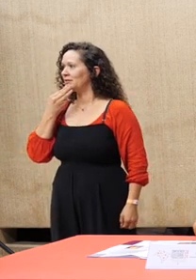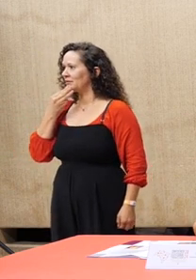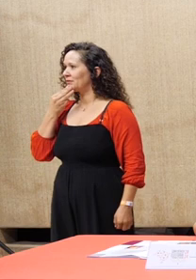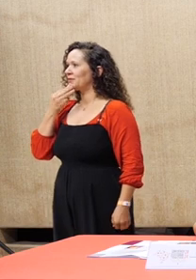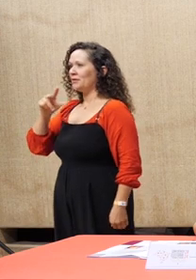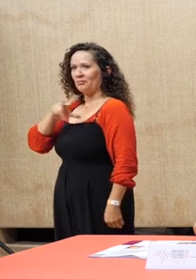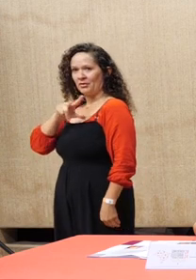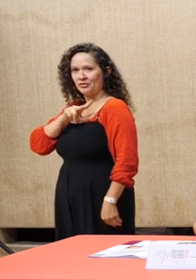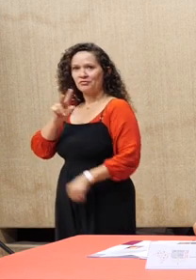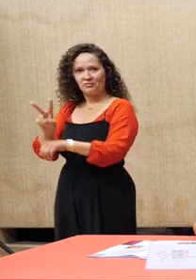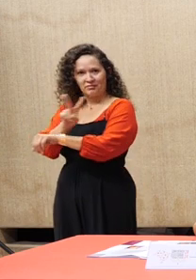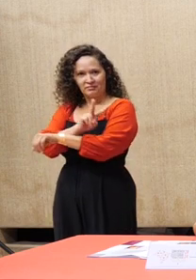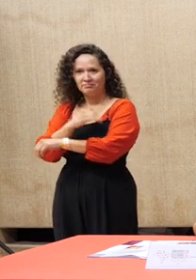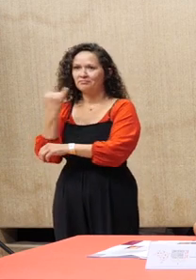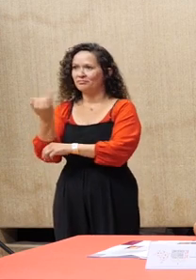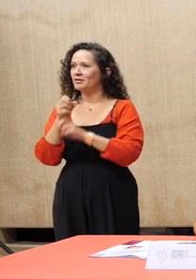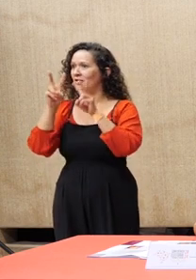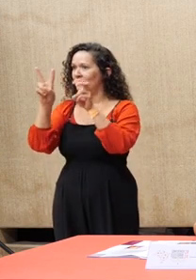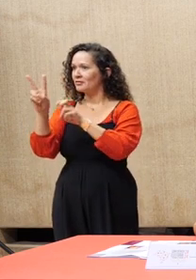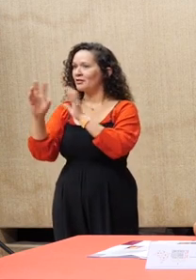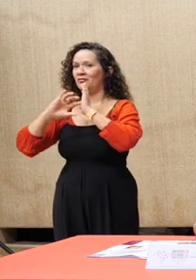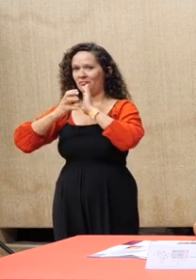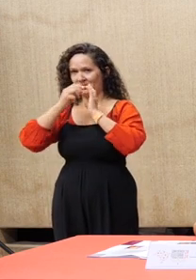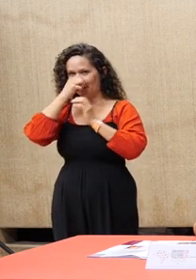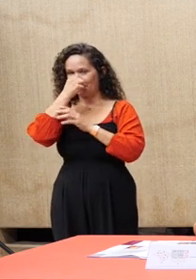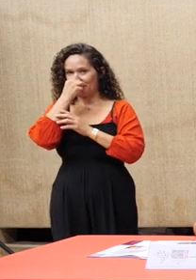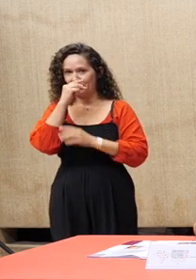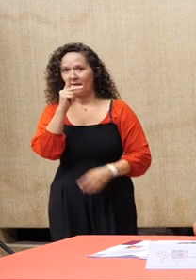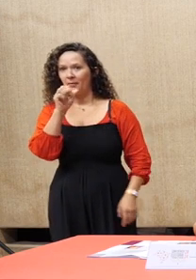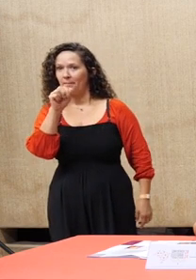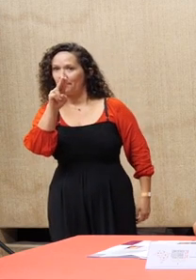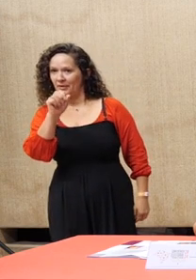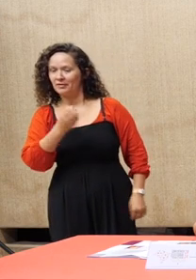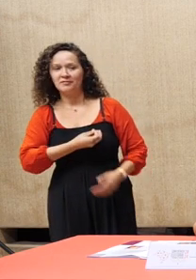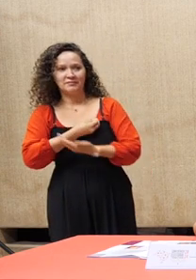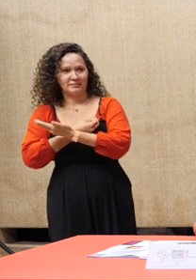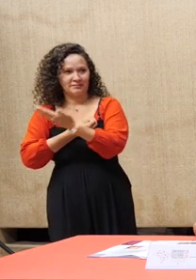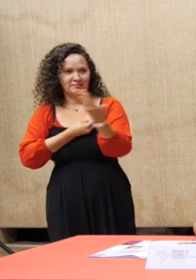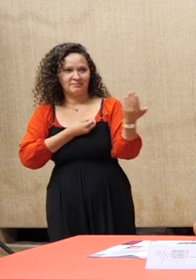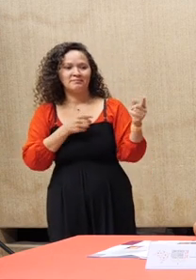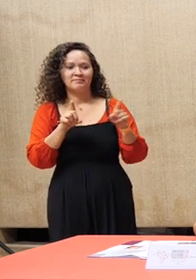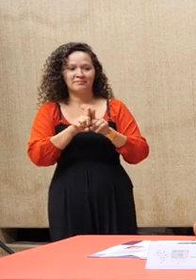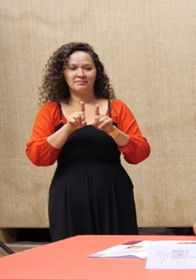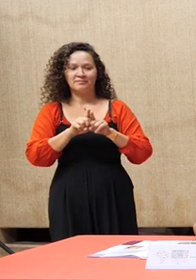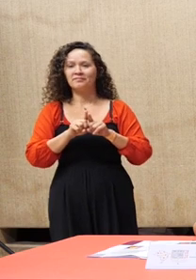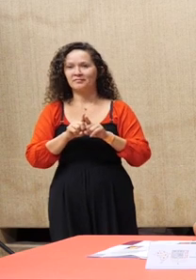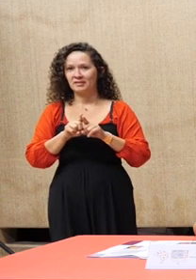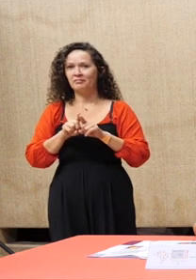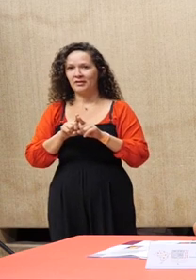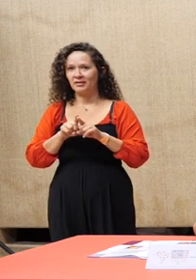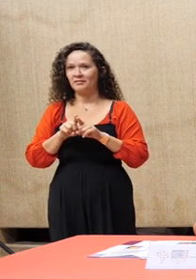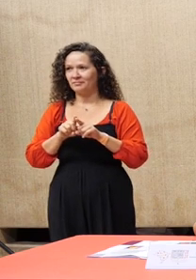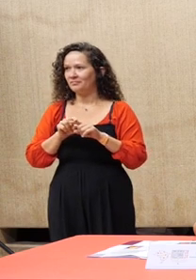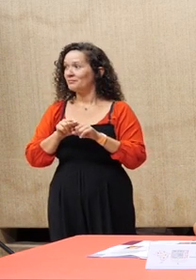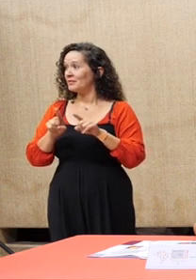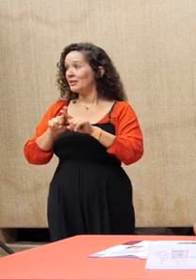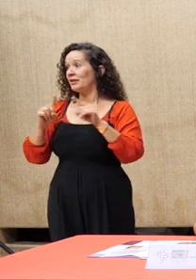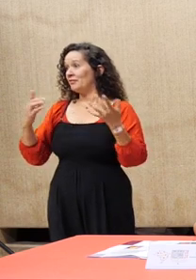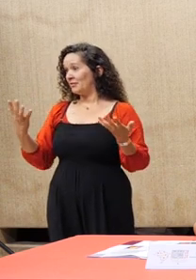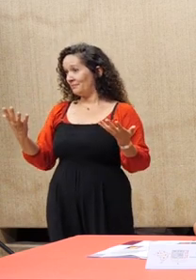vigilantes, dessa importância desse tema, o nosso partido. O Paulo Ramos está aqui também, né, da Fundação Perseu Abramo. E,